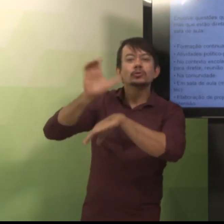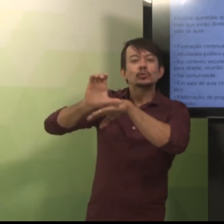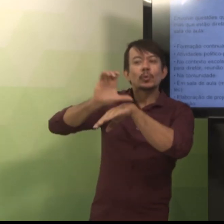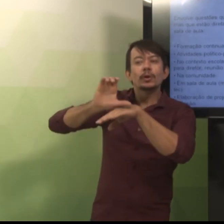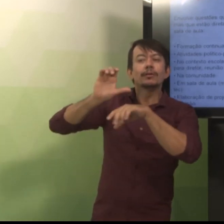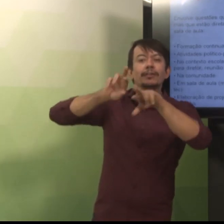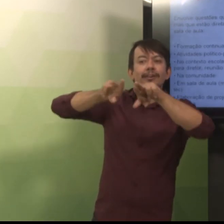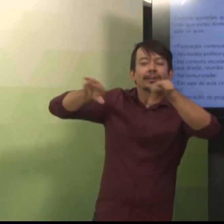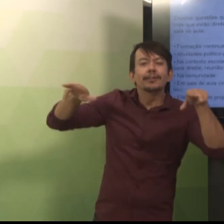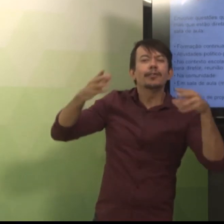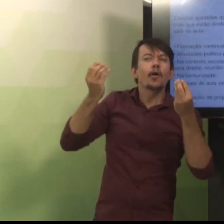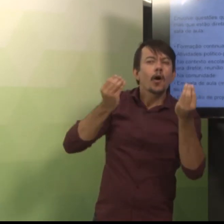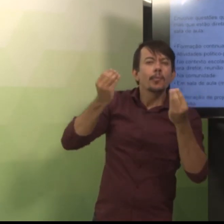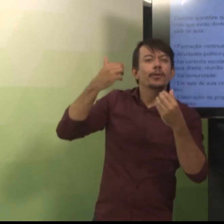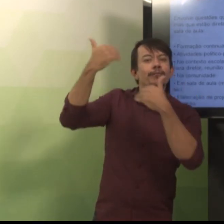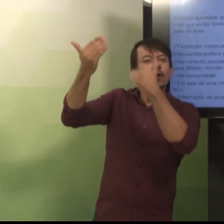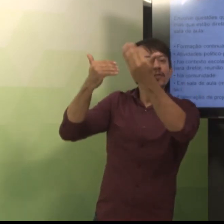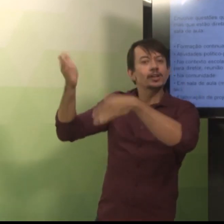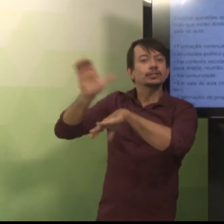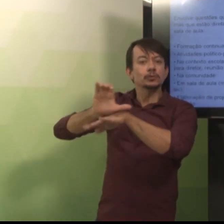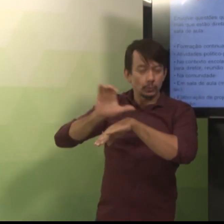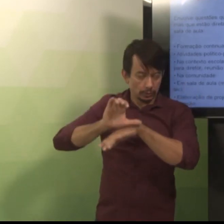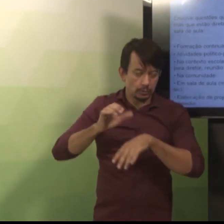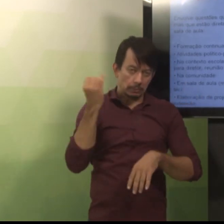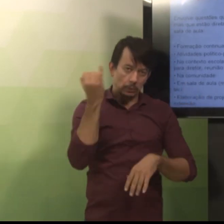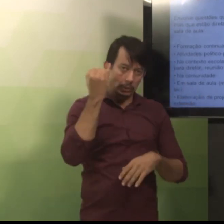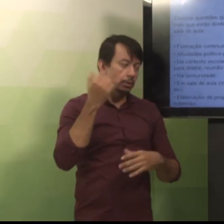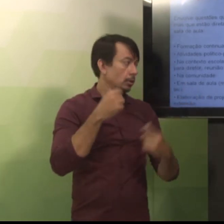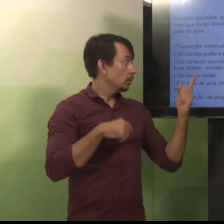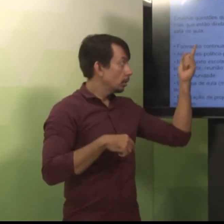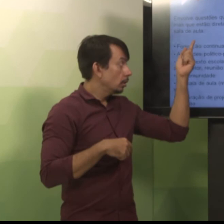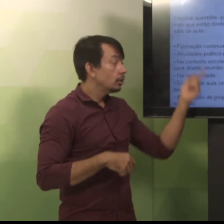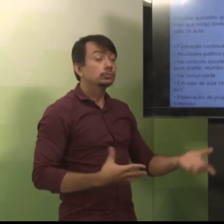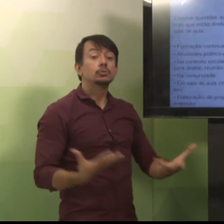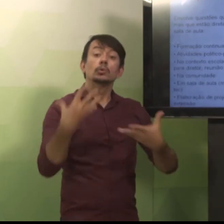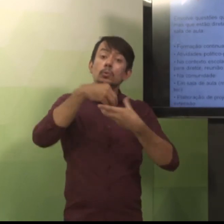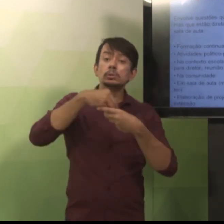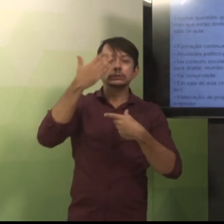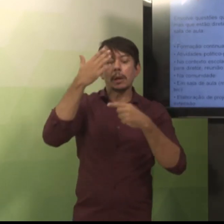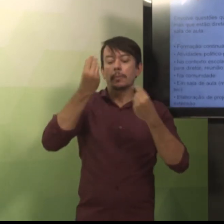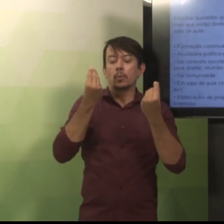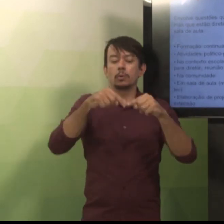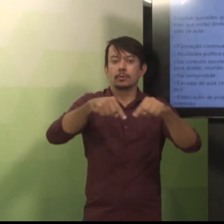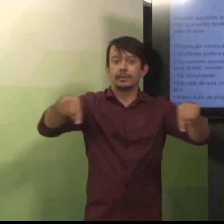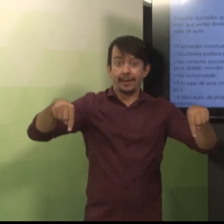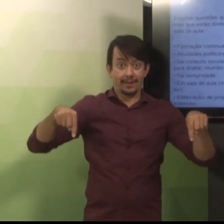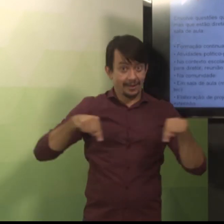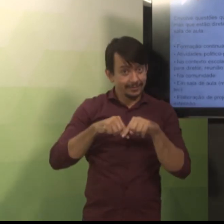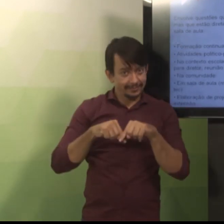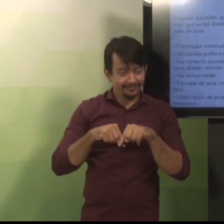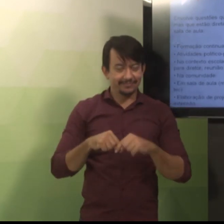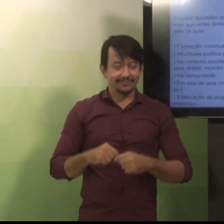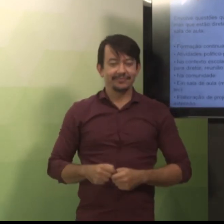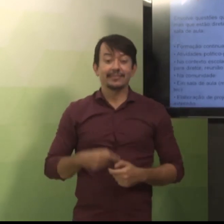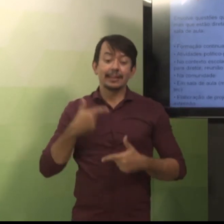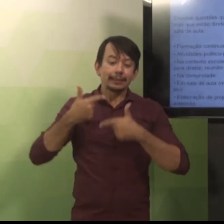cursos extraescolares. Tudo isso é muito importante. Tudo isso faz parte da formação da sala de aula, do